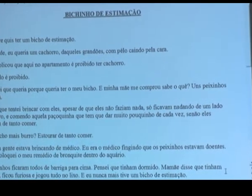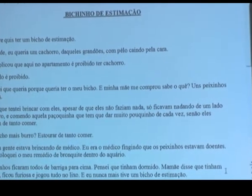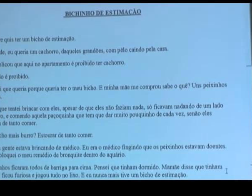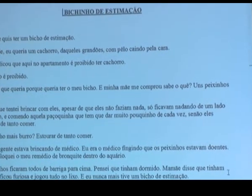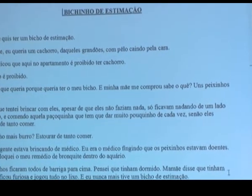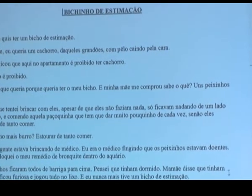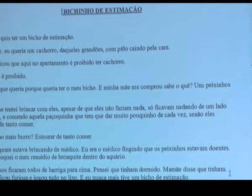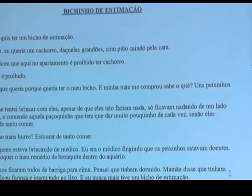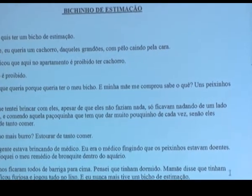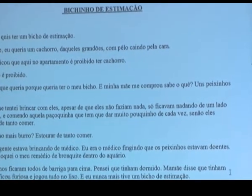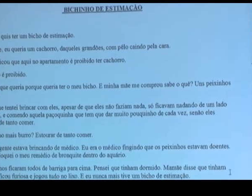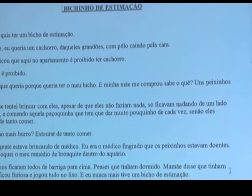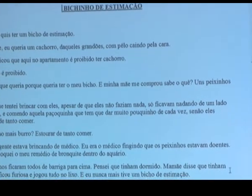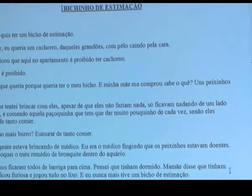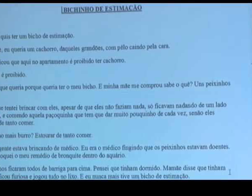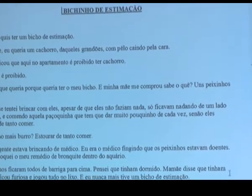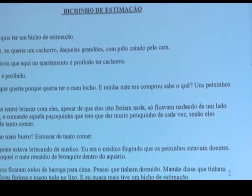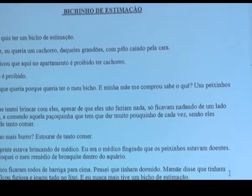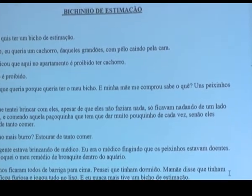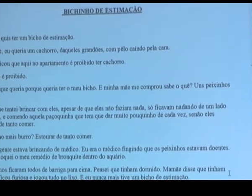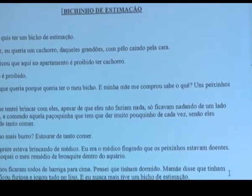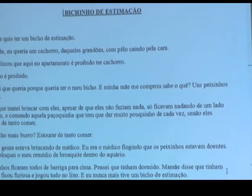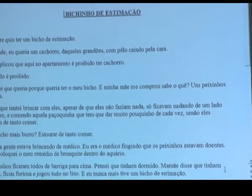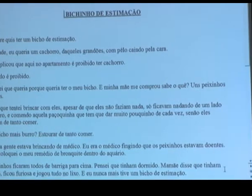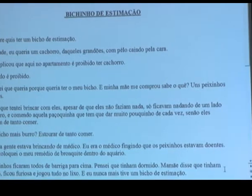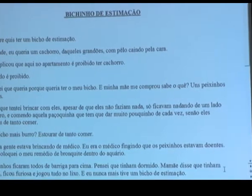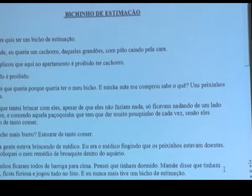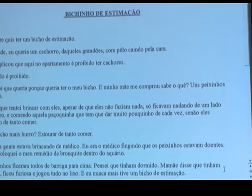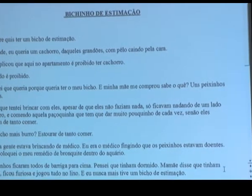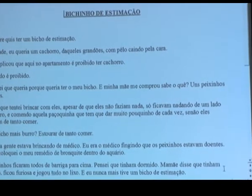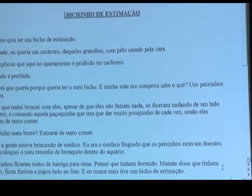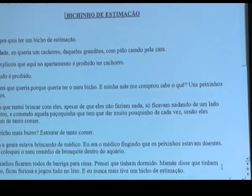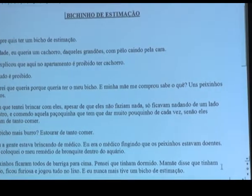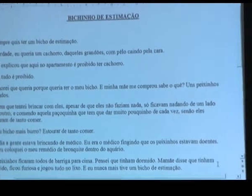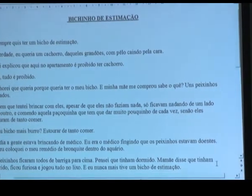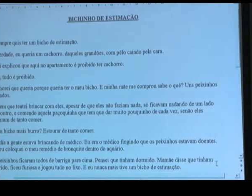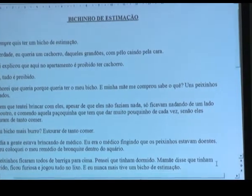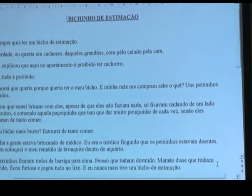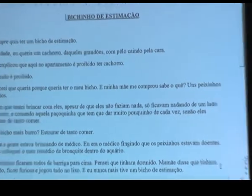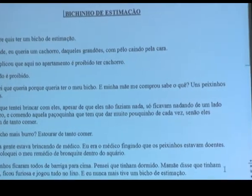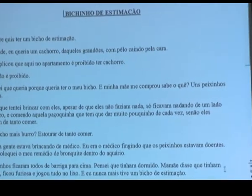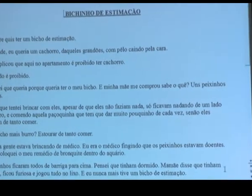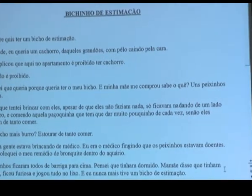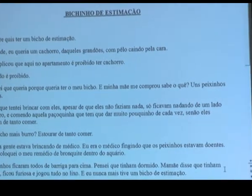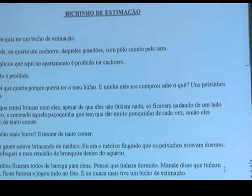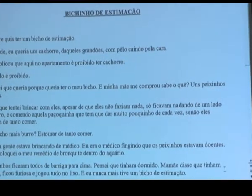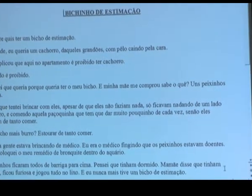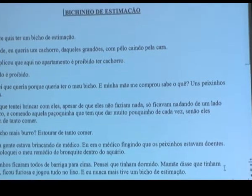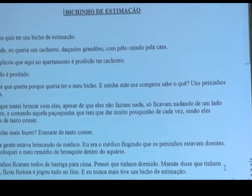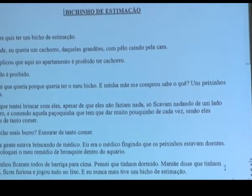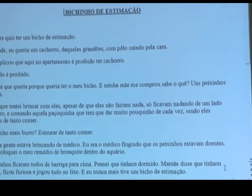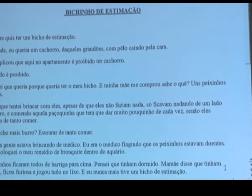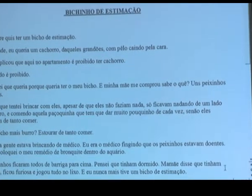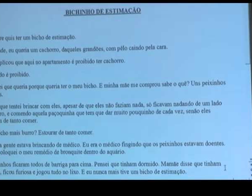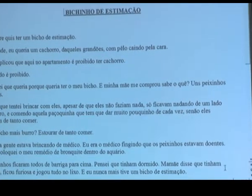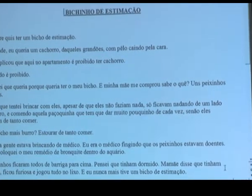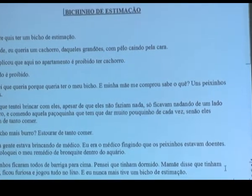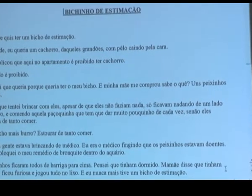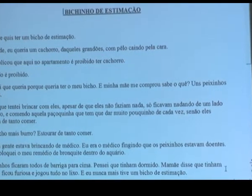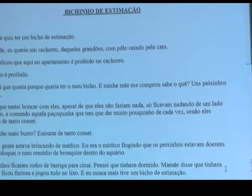estimação. Na verdade, eu queria um cachorro, daqueles grandões com pelo caindo pela cara.